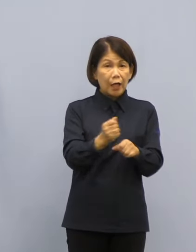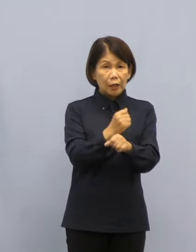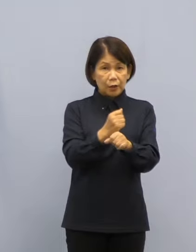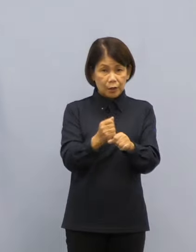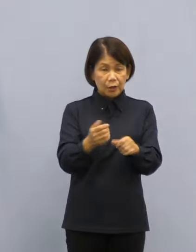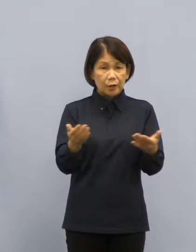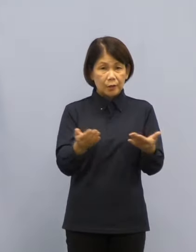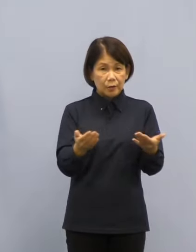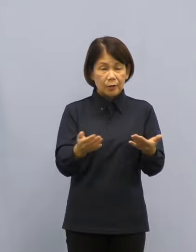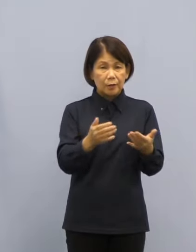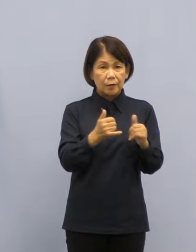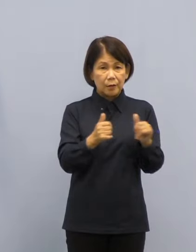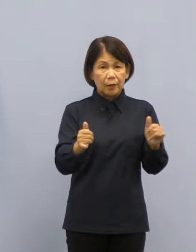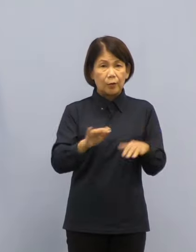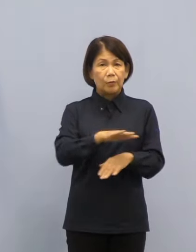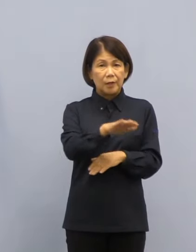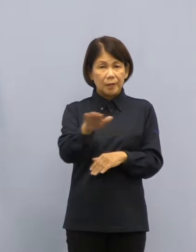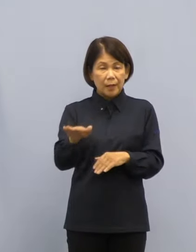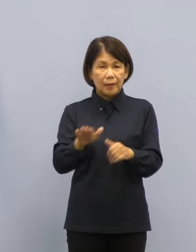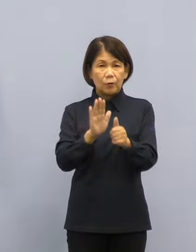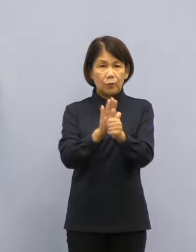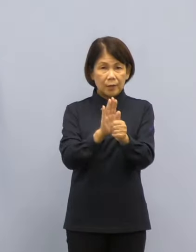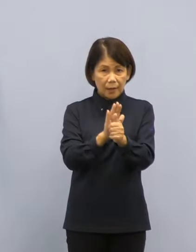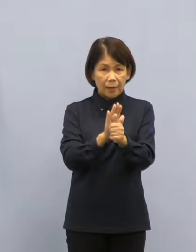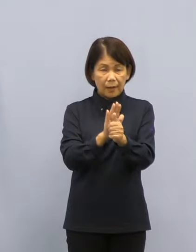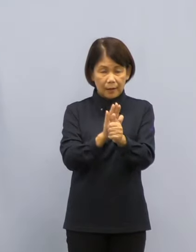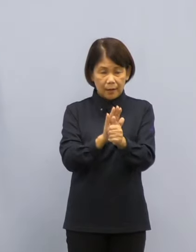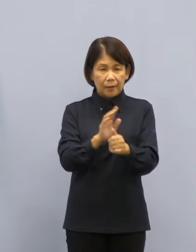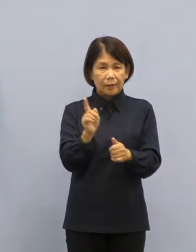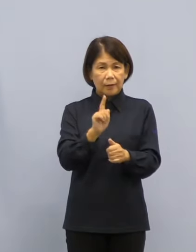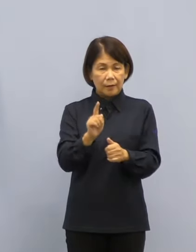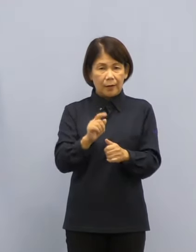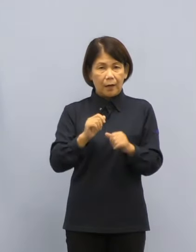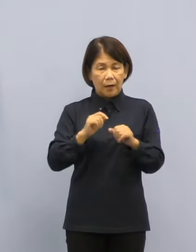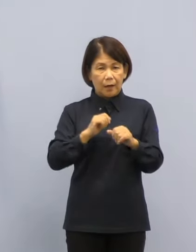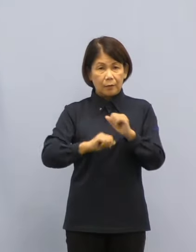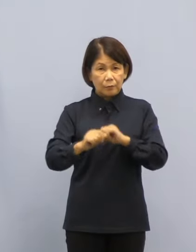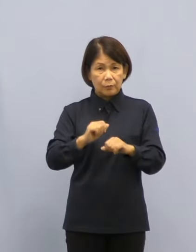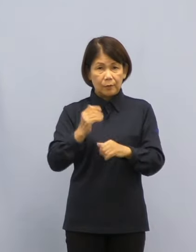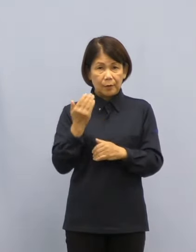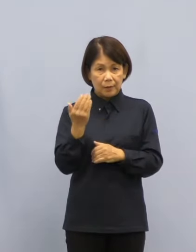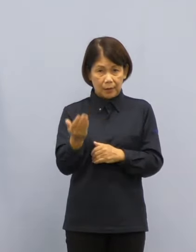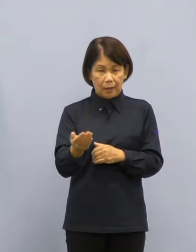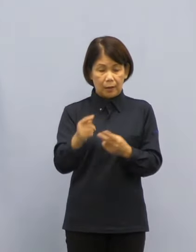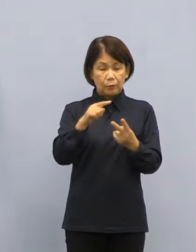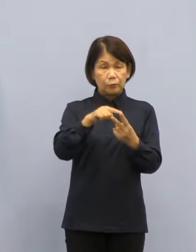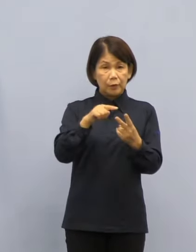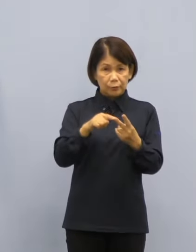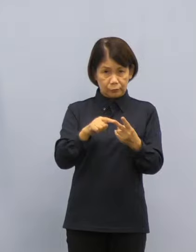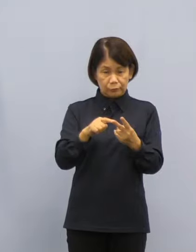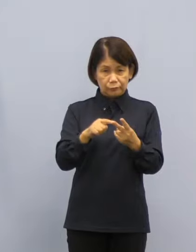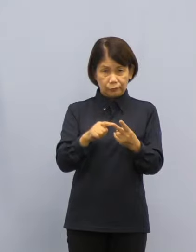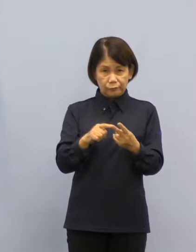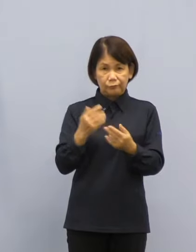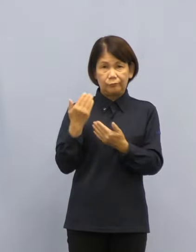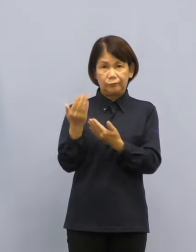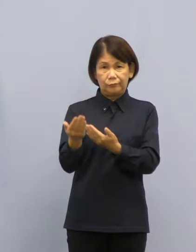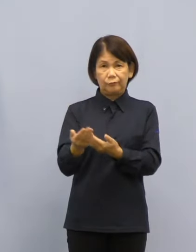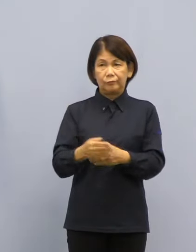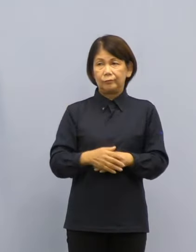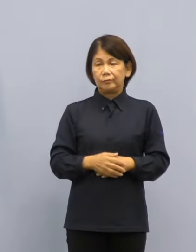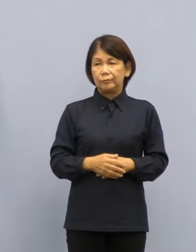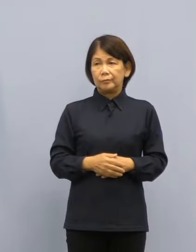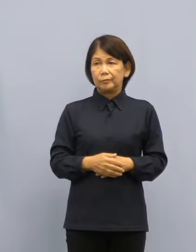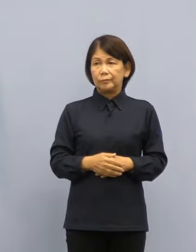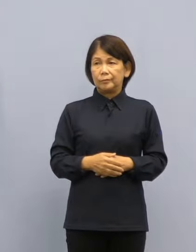何か新たに行われているということがあればですね、はい、教えていただきたいんですけど、 はい、じゃあ担当からお願いします。